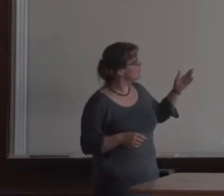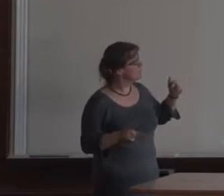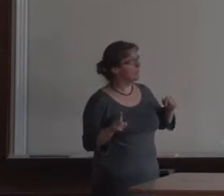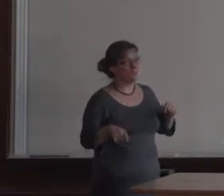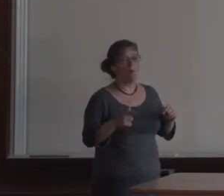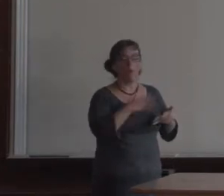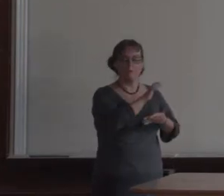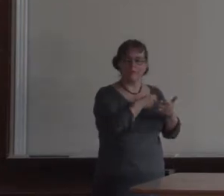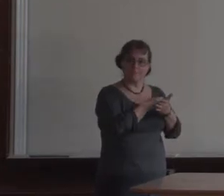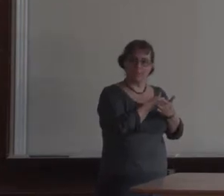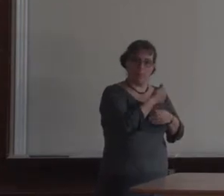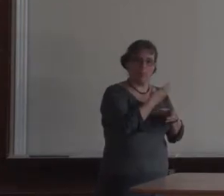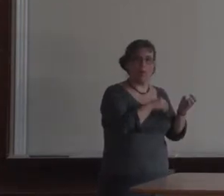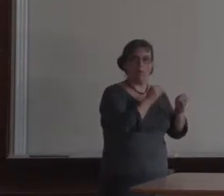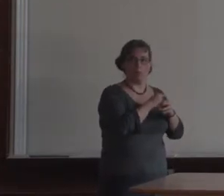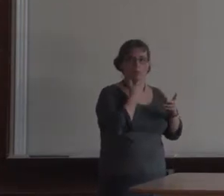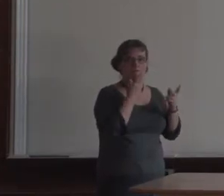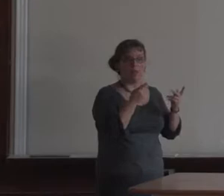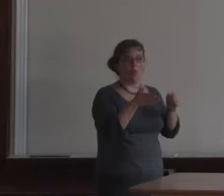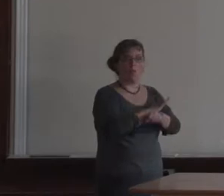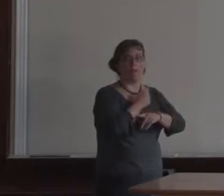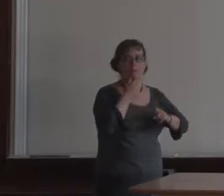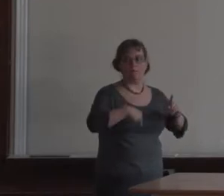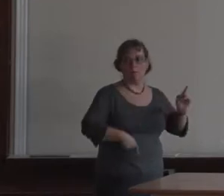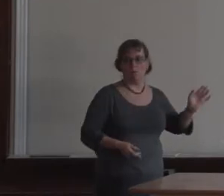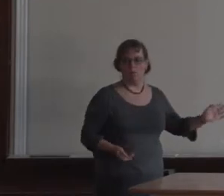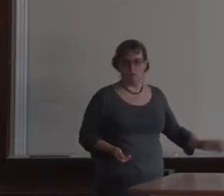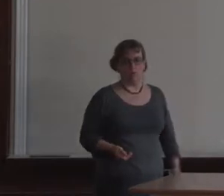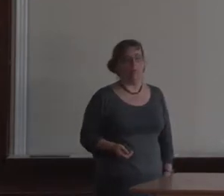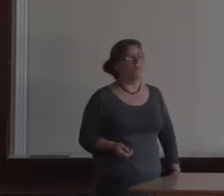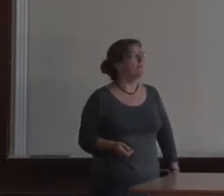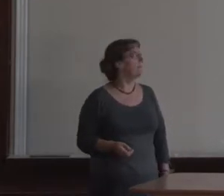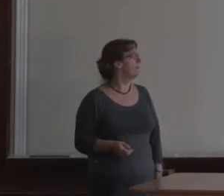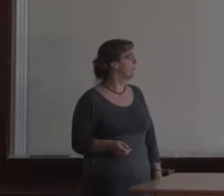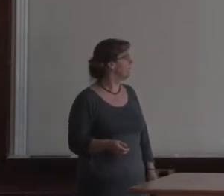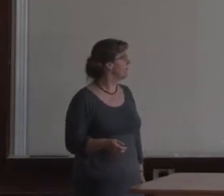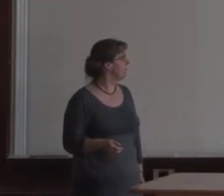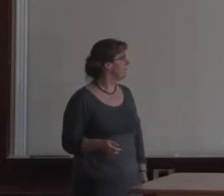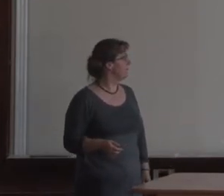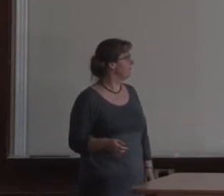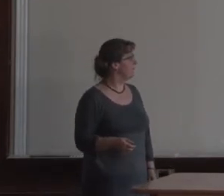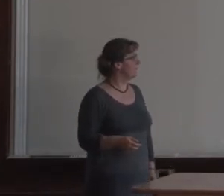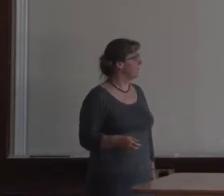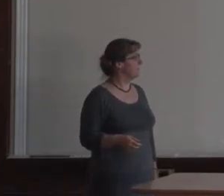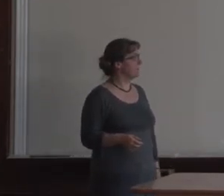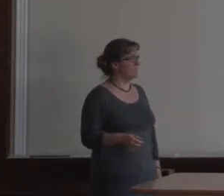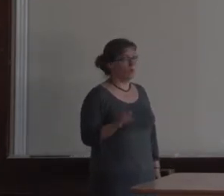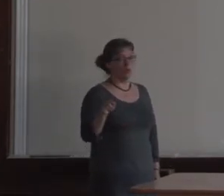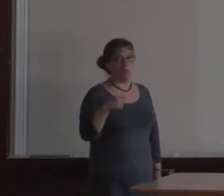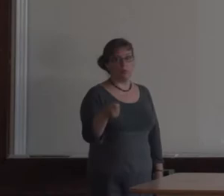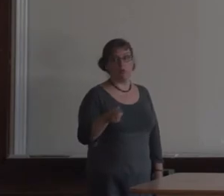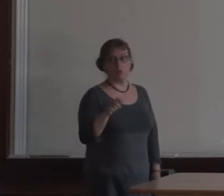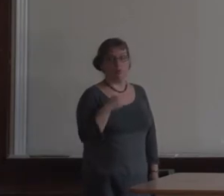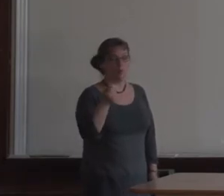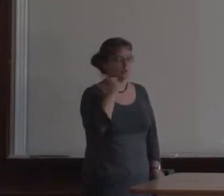minimum de 1, et puis génère-moi des valeurs entières aussi. Pareil pour l'autre. Normalement, si je décale de n